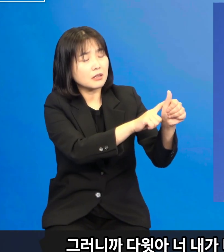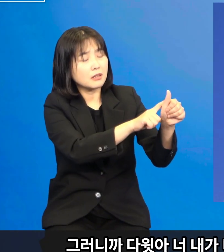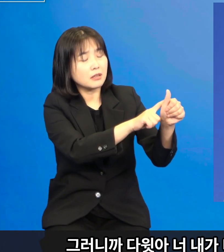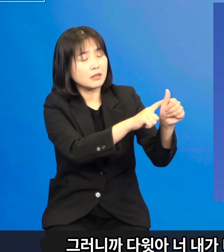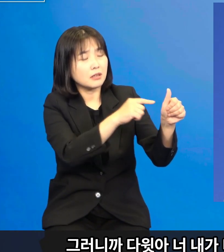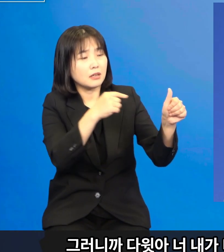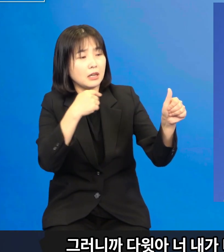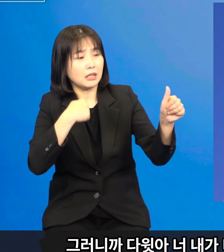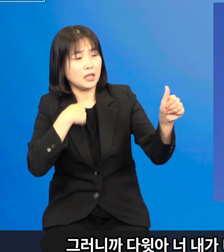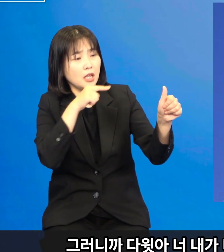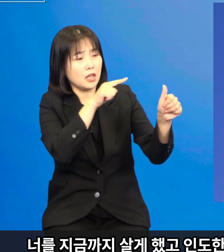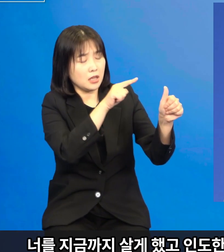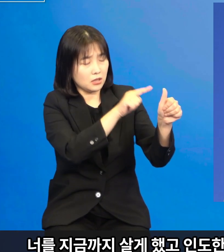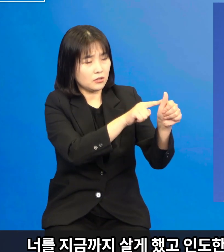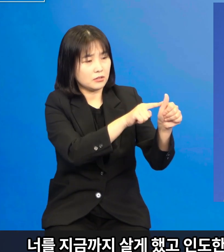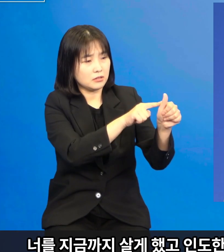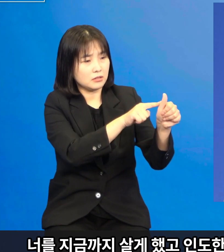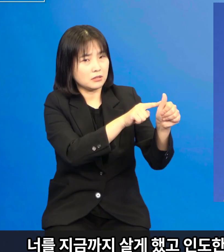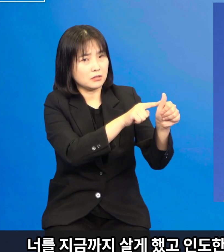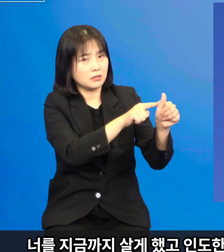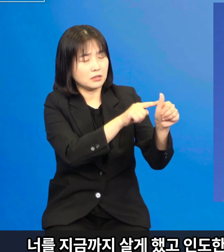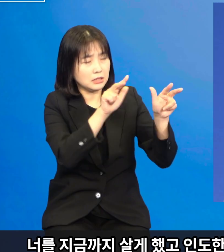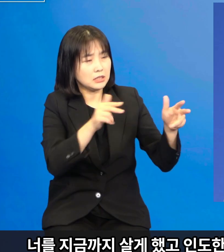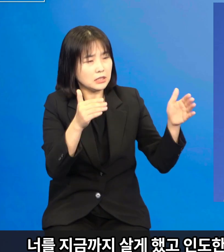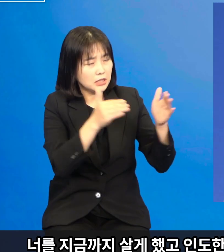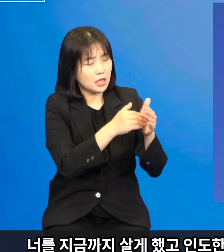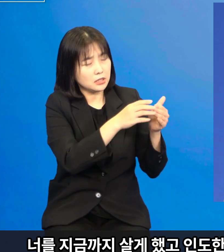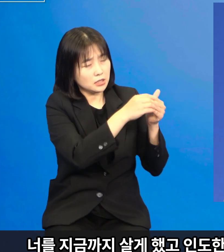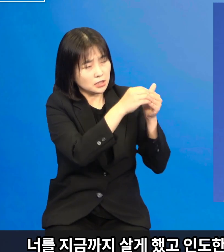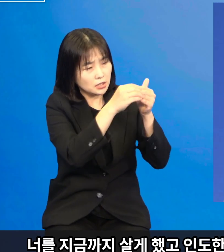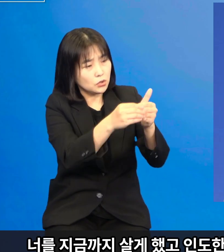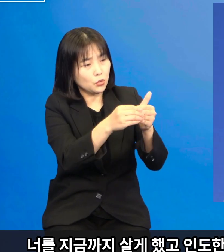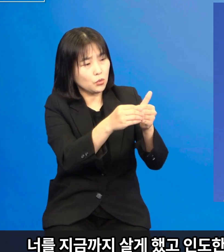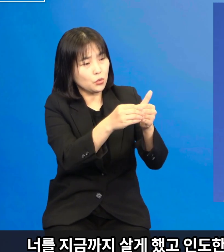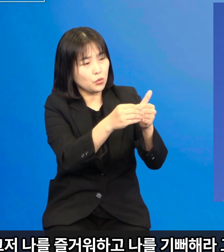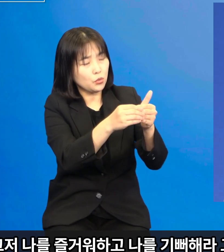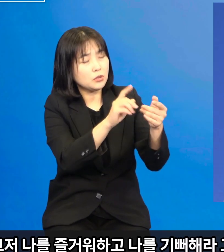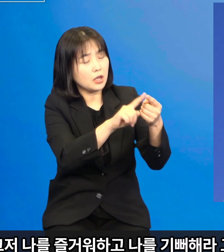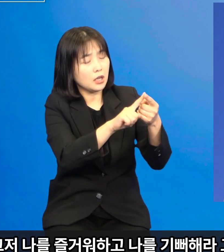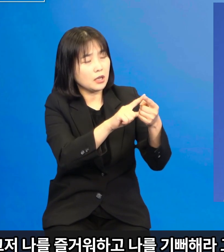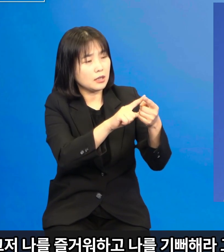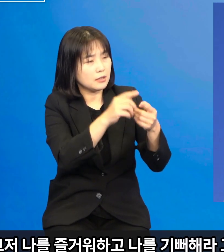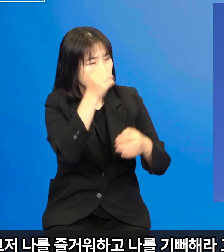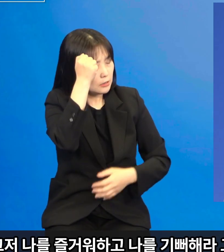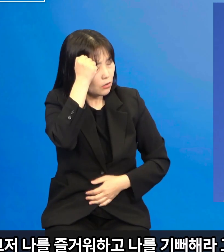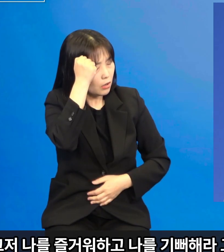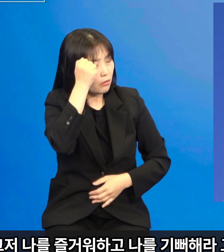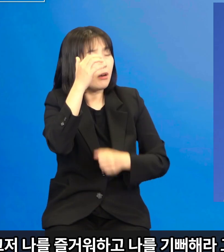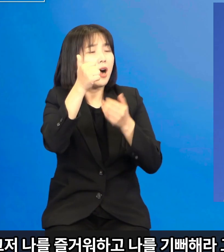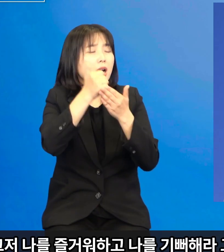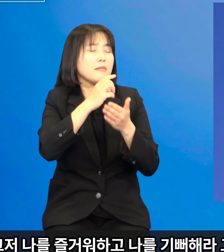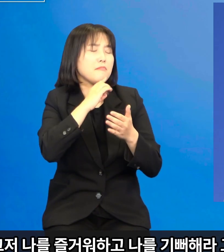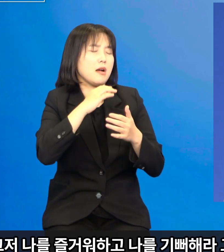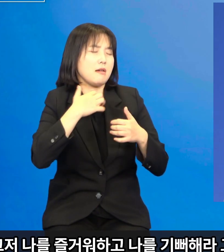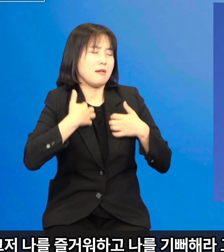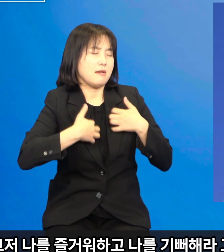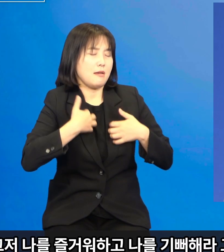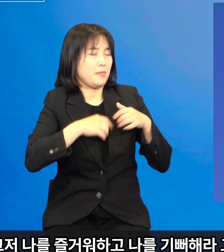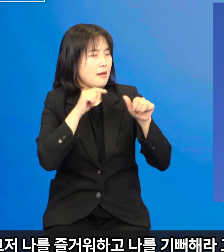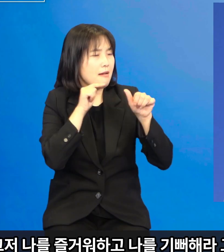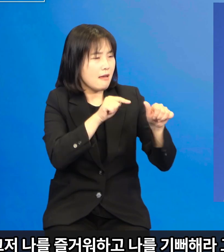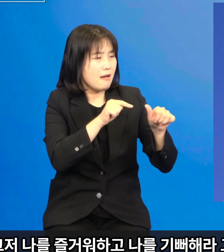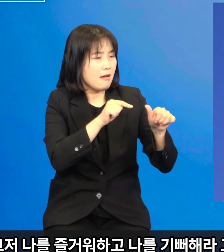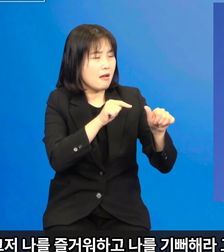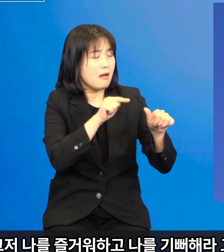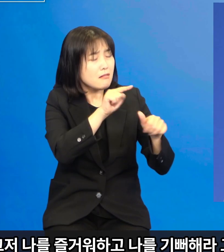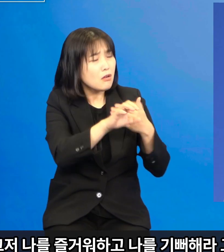너를 주권자로 삼은 것이고 너를 지금까지 살게 했고 인도한 거야. 그러니까 그것을 잊지 말고 그저 나를 즐거워하고 나를 기뻐해라. 그거면